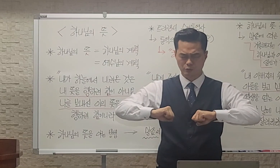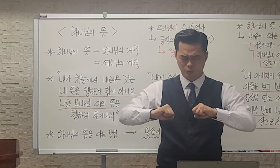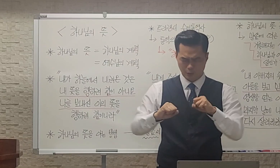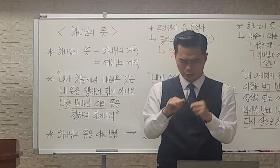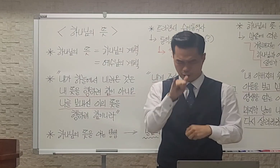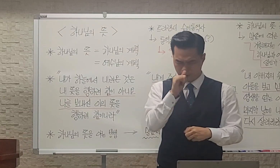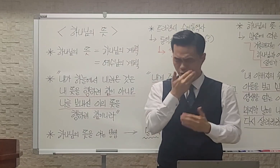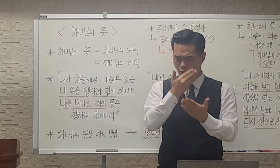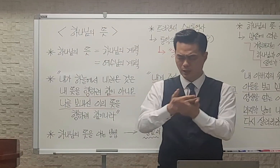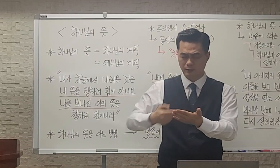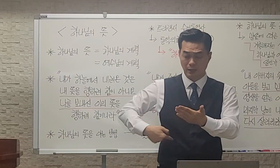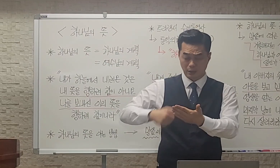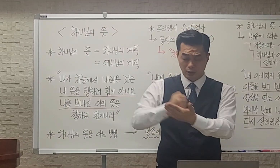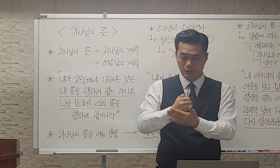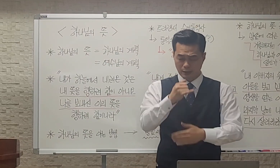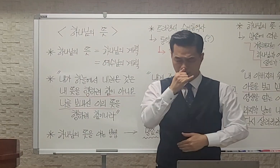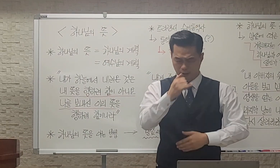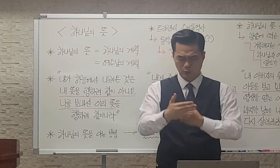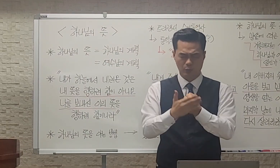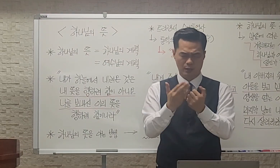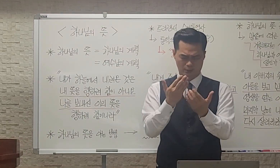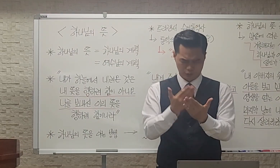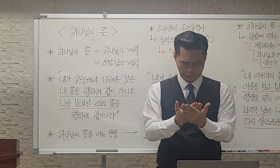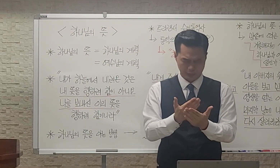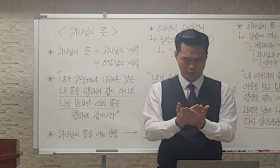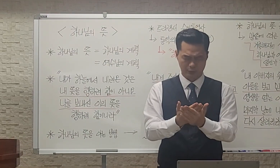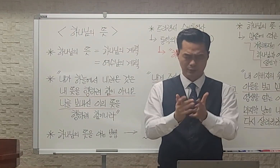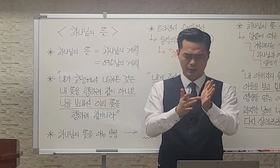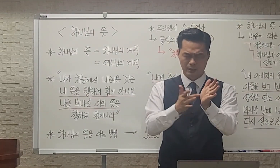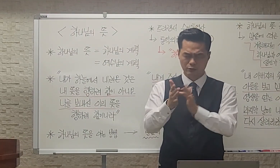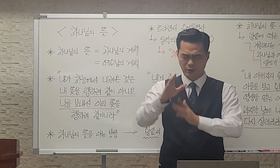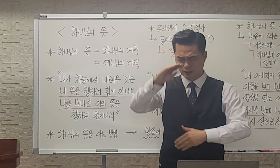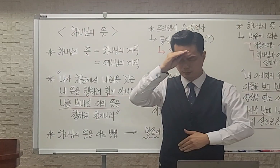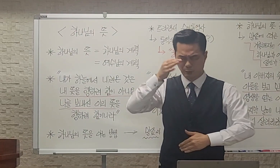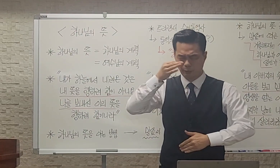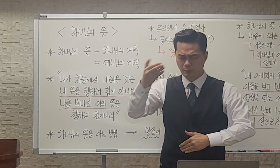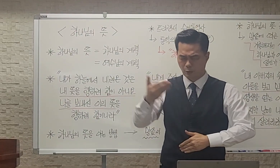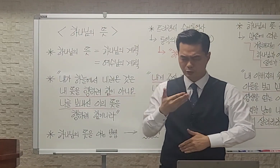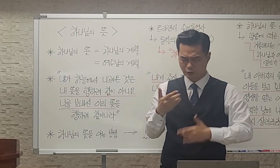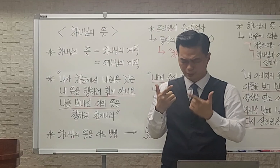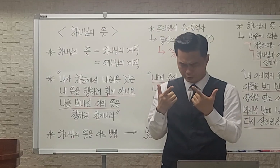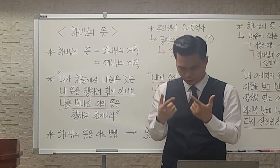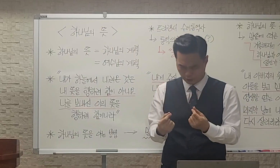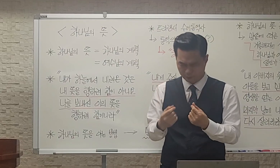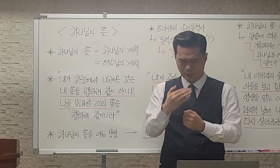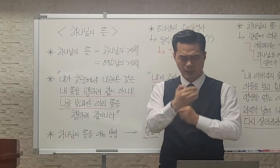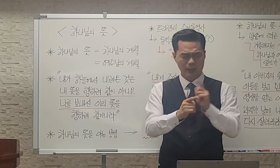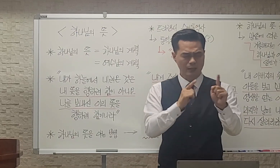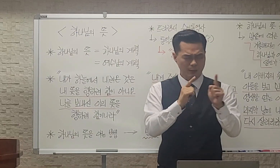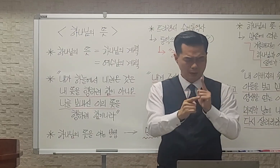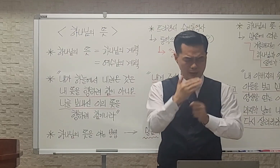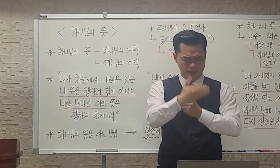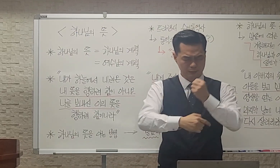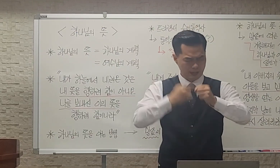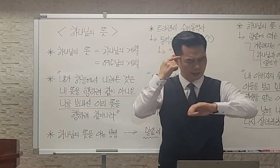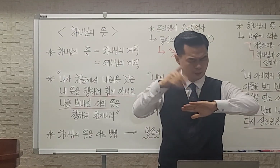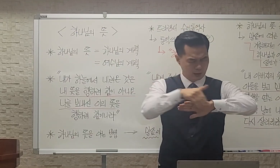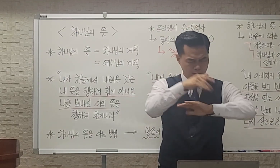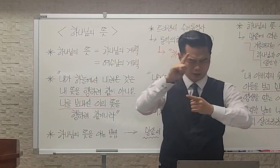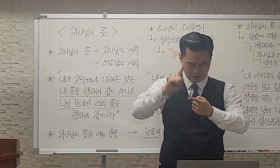순종할 수 있는 귀한 결단이 있게 도와주옵소서. 예수님께서 모범을 보여주신 것처럼 하나님의 말씀, 하나님의